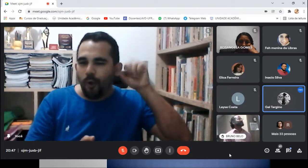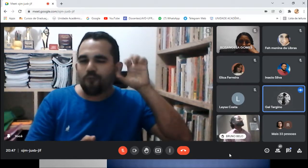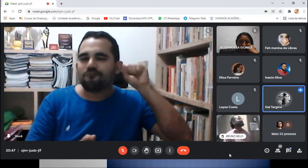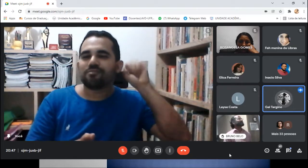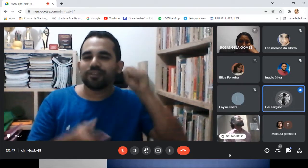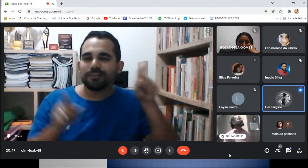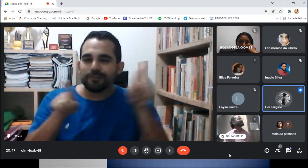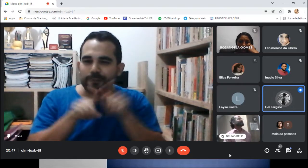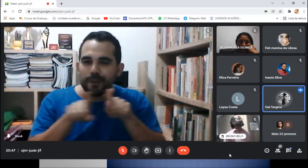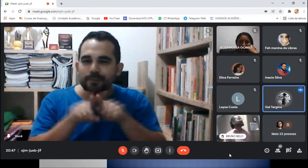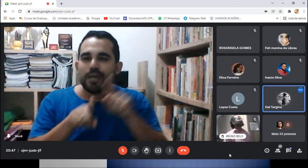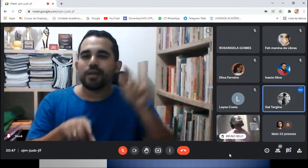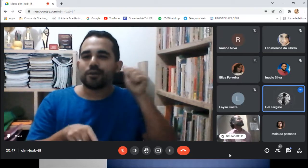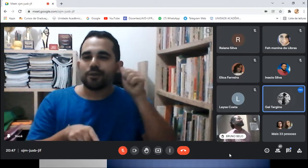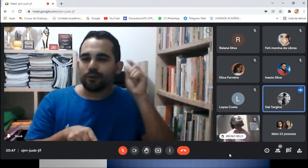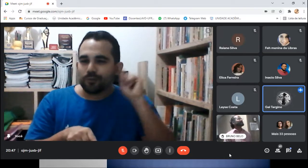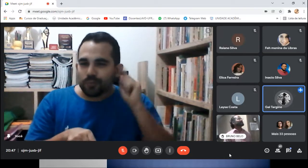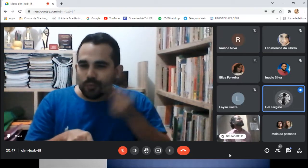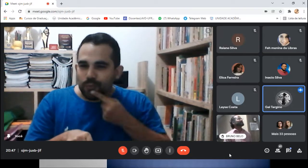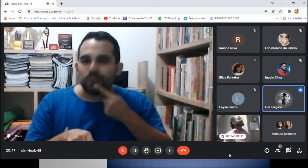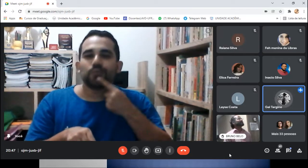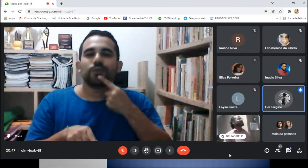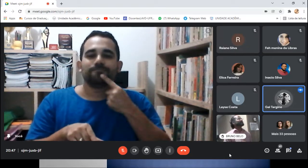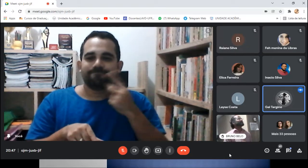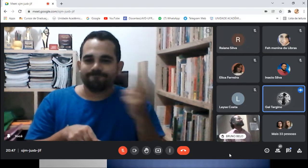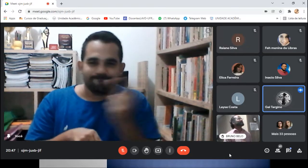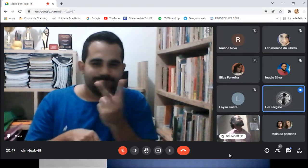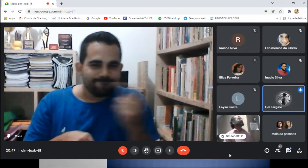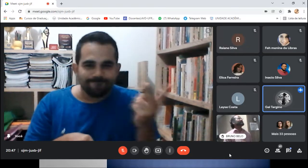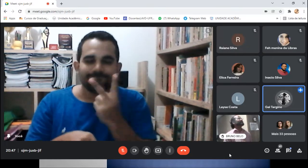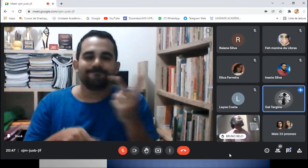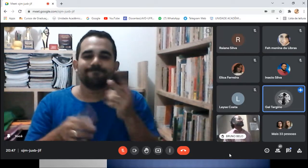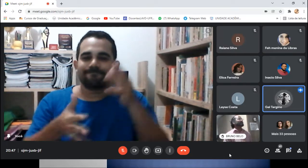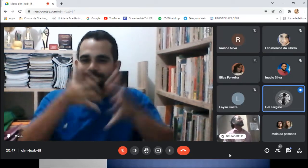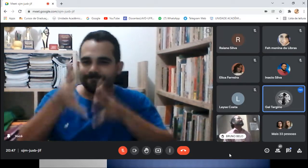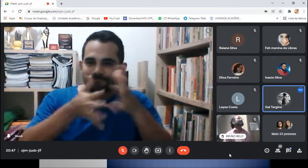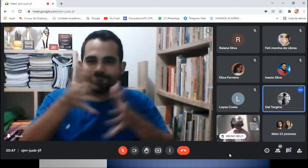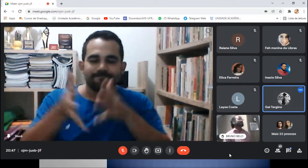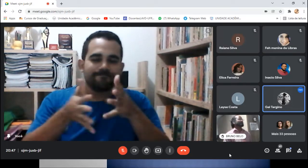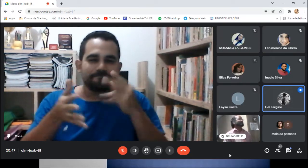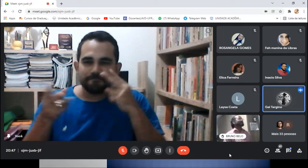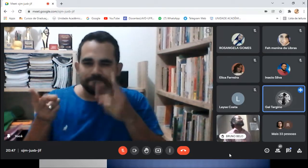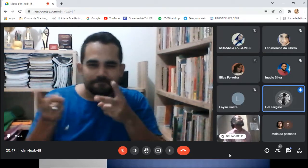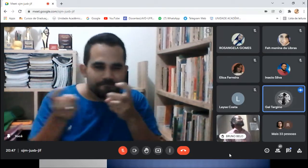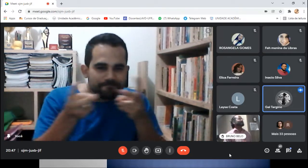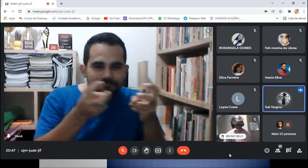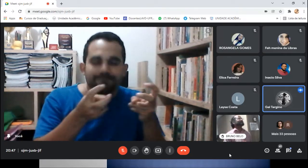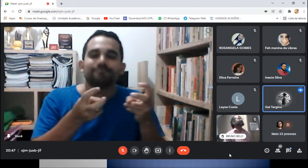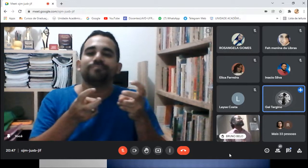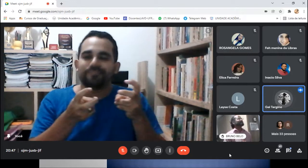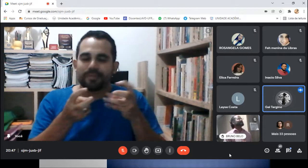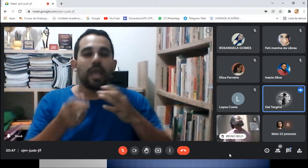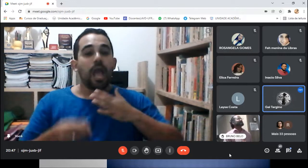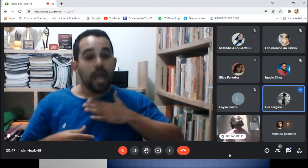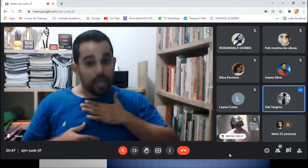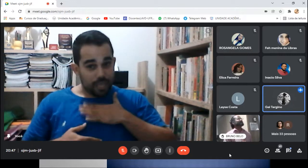é verdade. Os alunos ouvintes também, os surdos, os 2 grupos, né, que